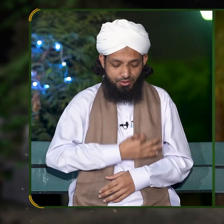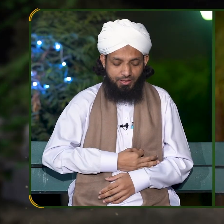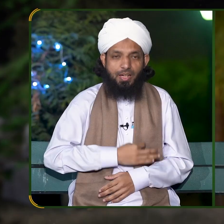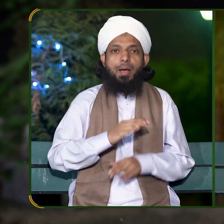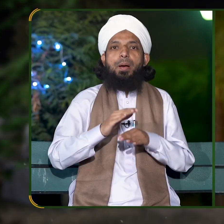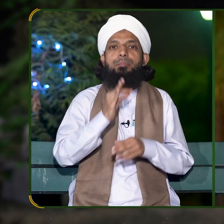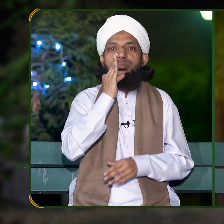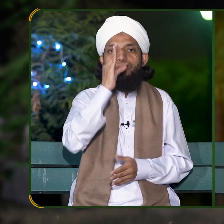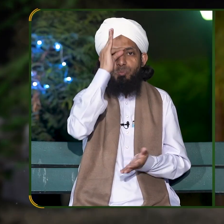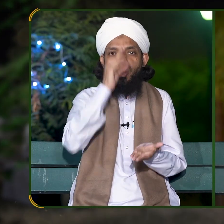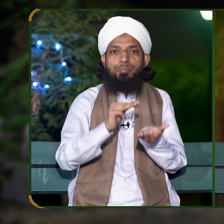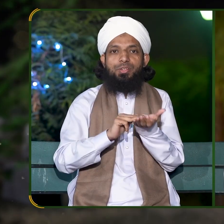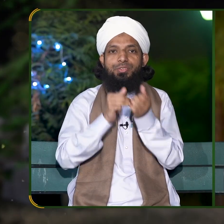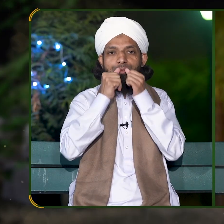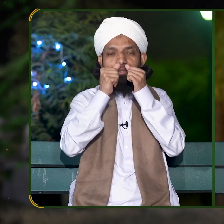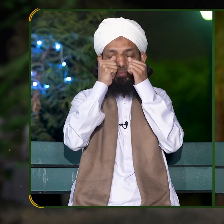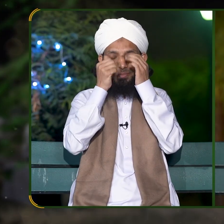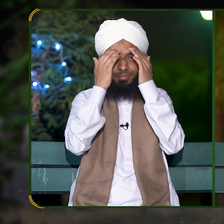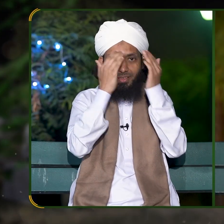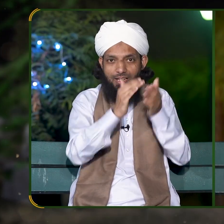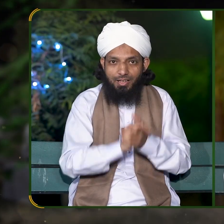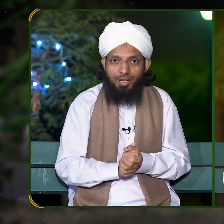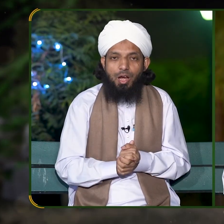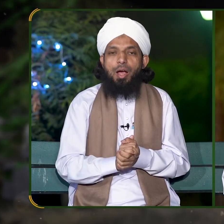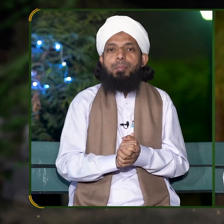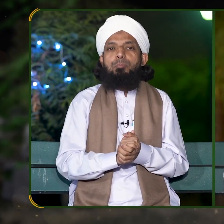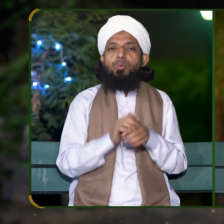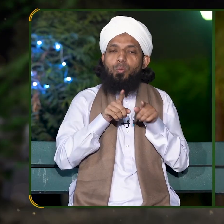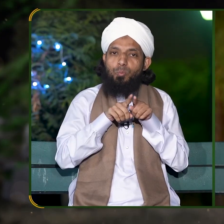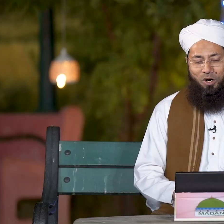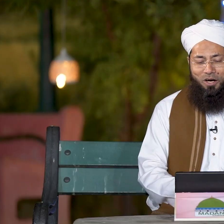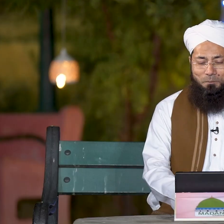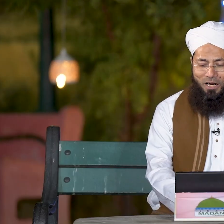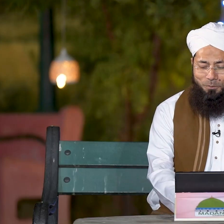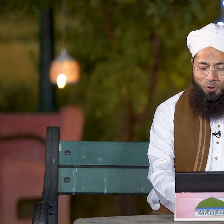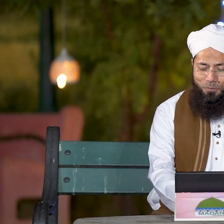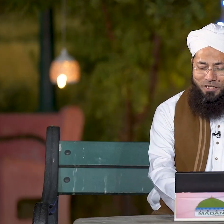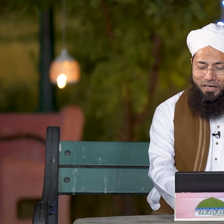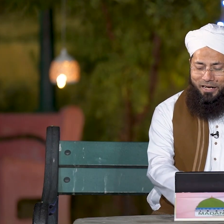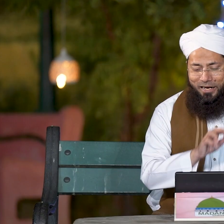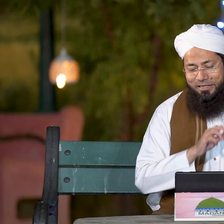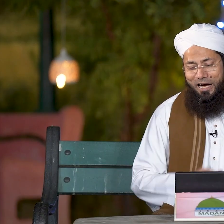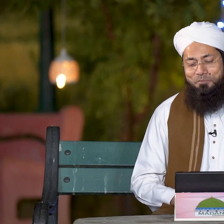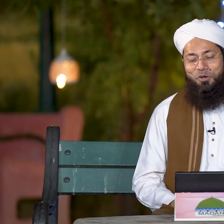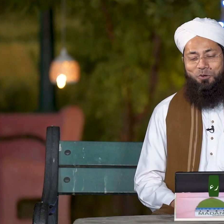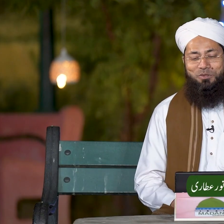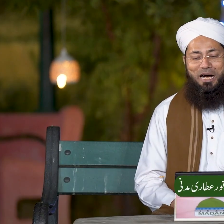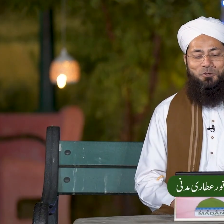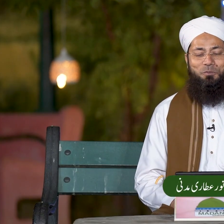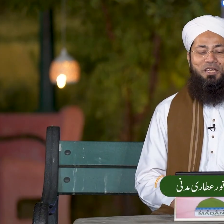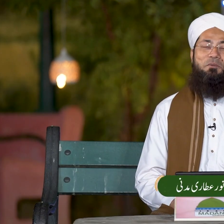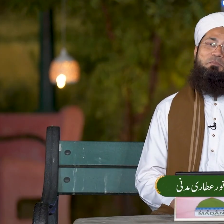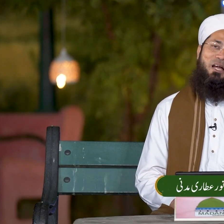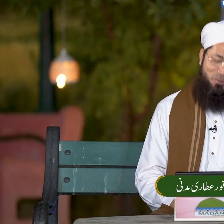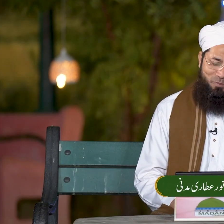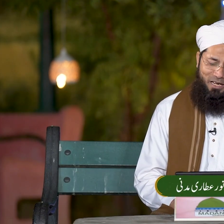پیارے محبوب صلی اللہ علیہ وسلم کی مبارک سنت بھی ہے اور محبوب کی ہر ادا خدا کو